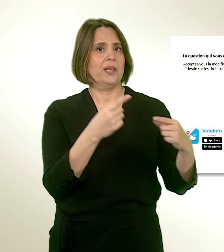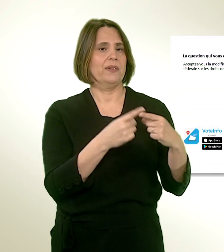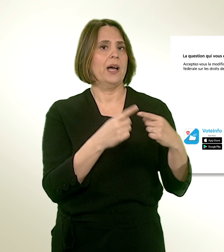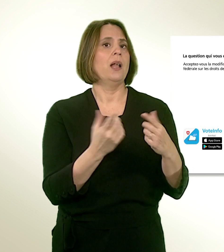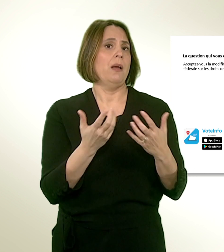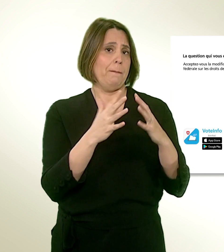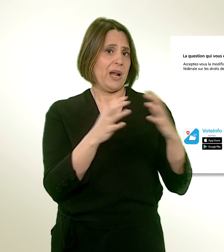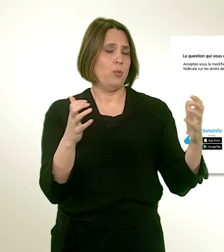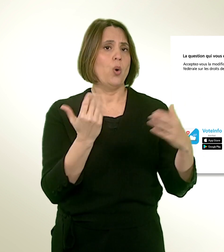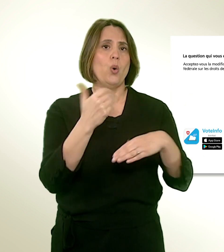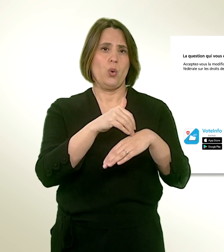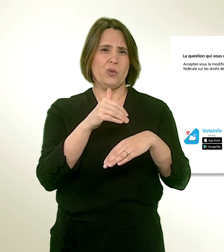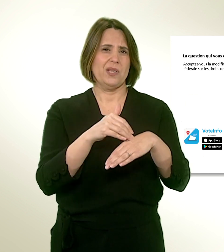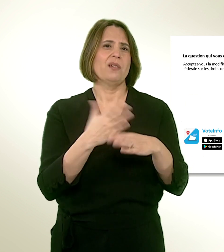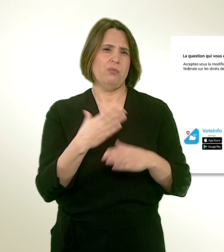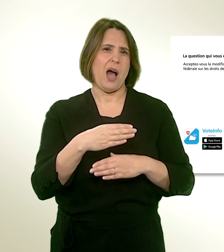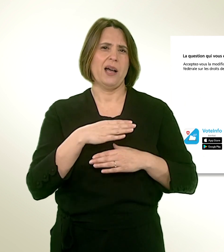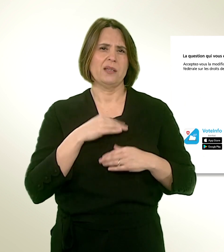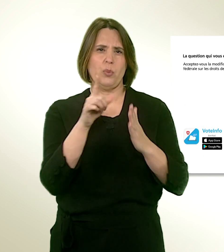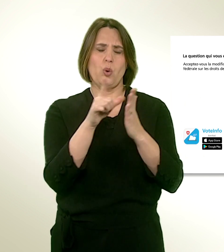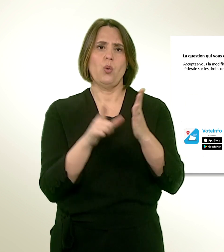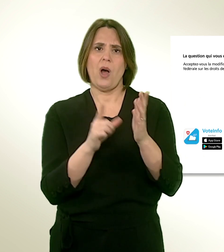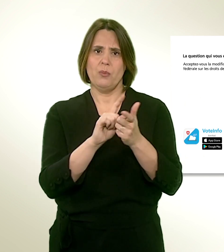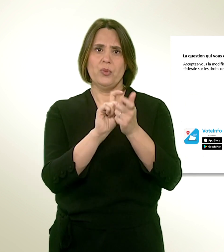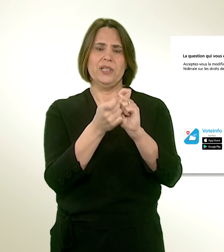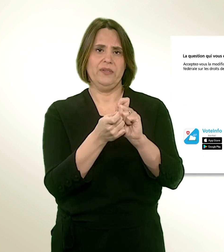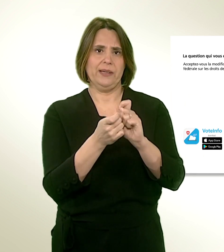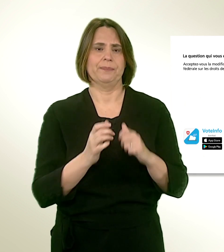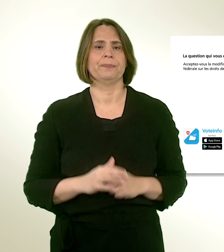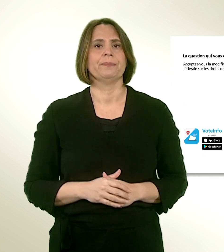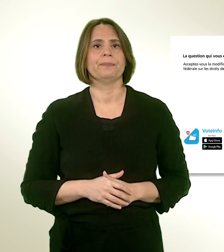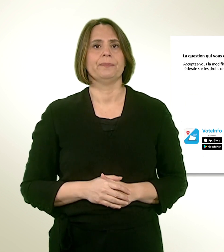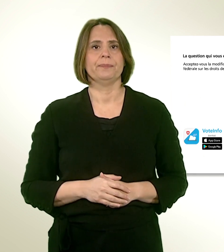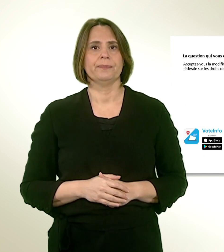le Parlement vous recommandent d'accepter la modification de la loi fédérale sur les droits de timbre.